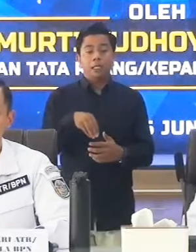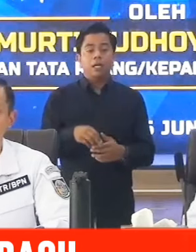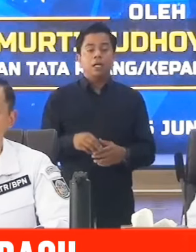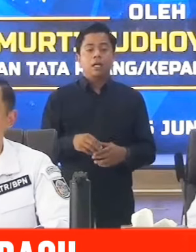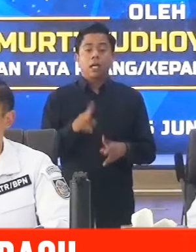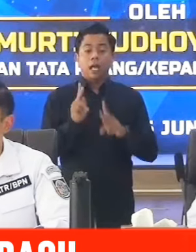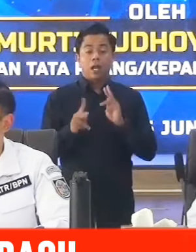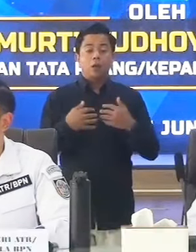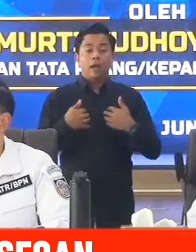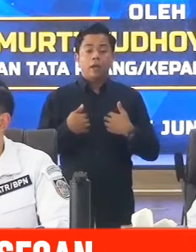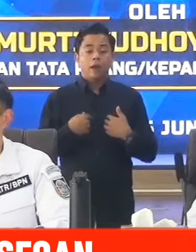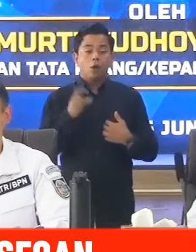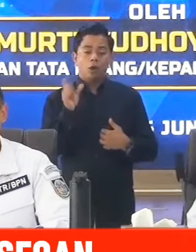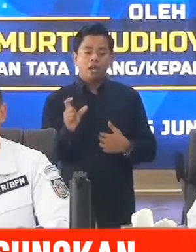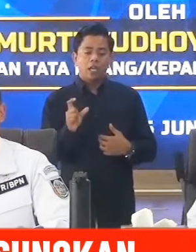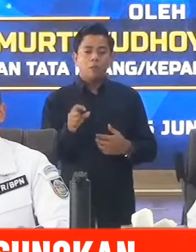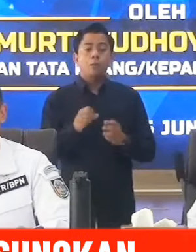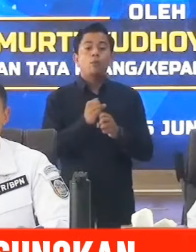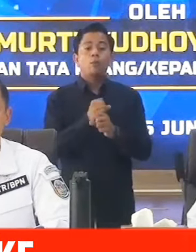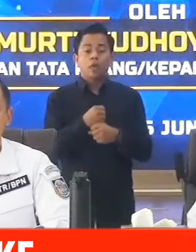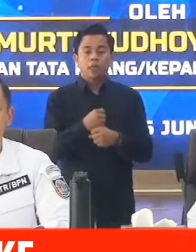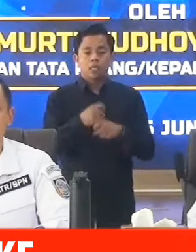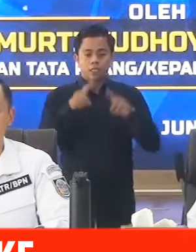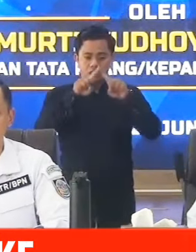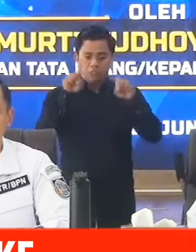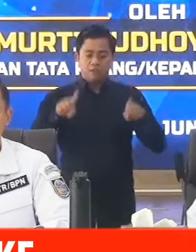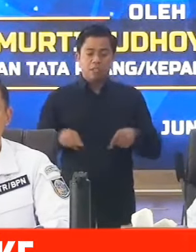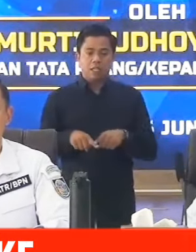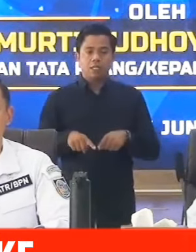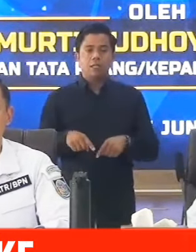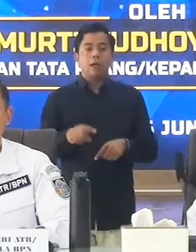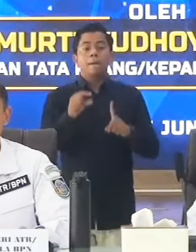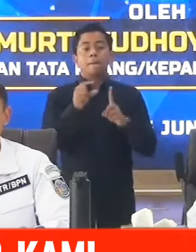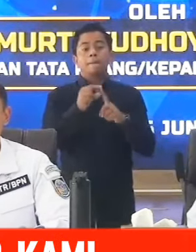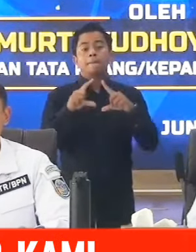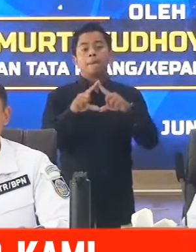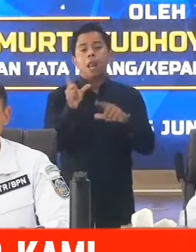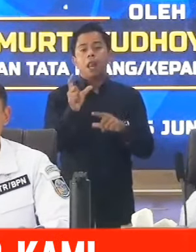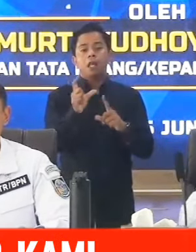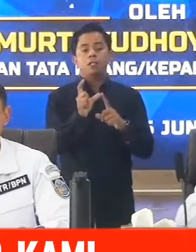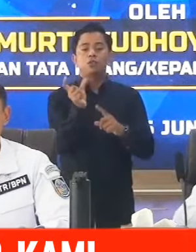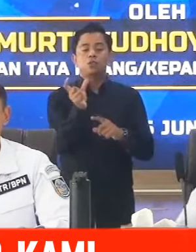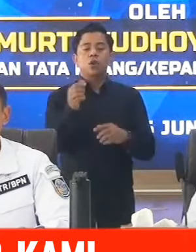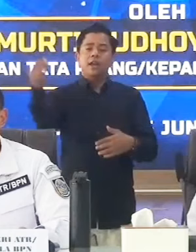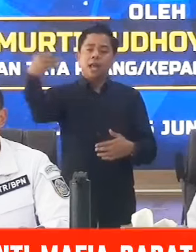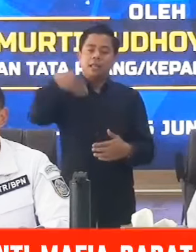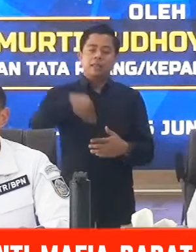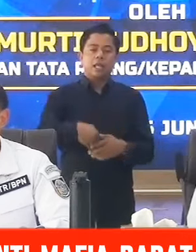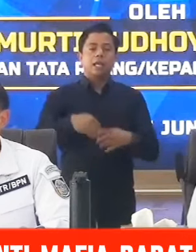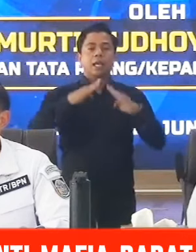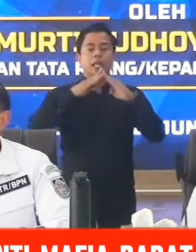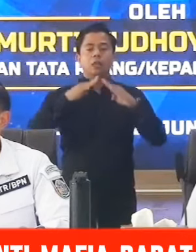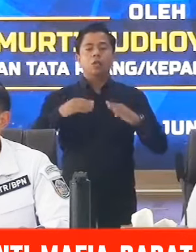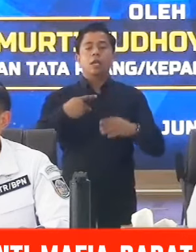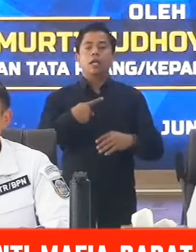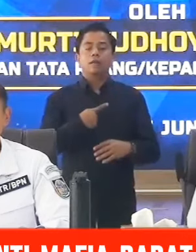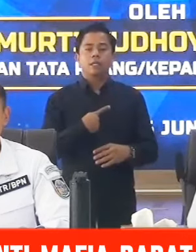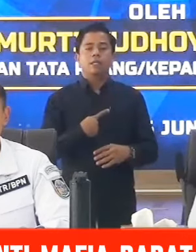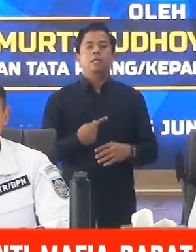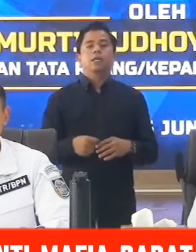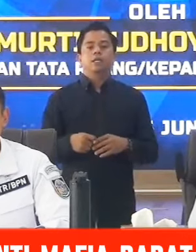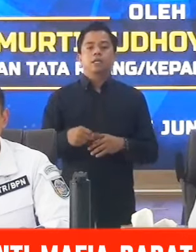laporkan, jangan ragu-ragu, jangan segan-segan, jangan sungkan-sungkan, datanglah ke kantor-kantor kami, terutama ke Satgas